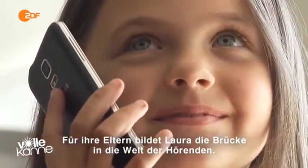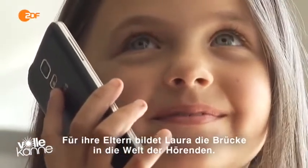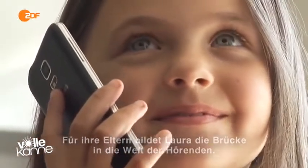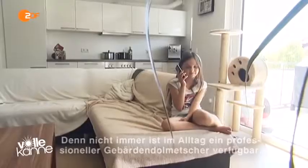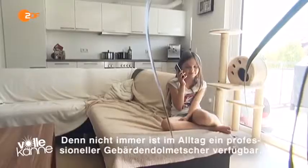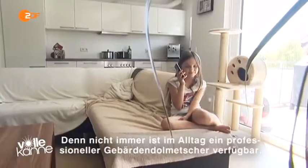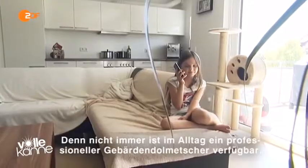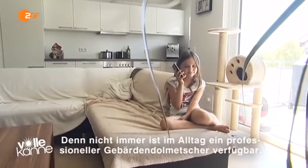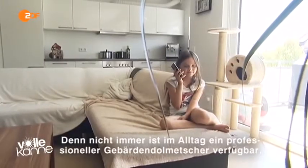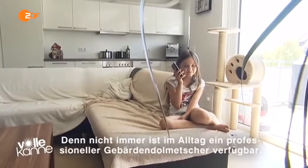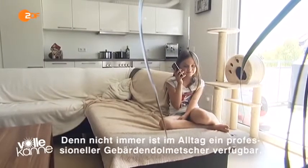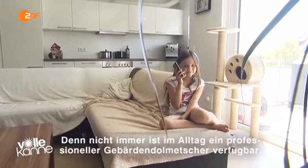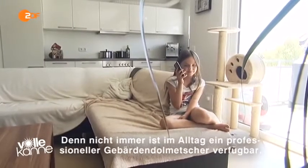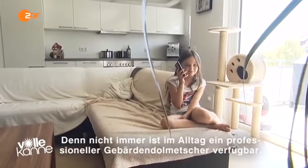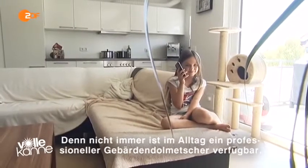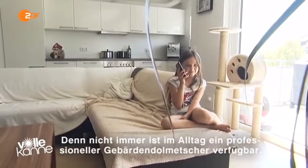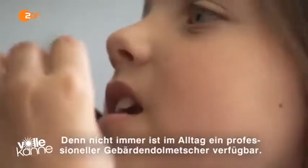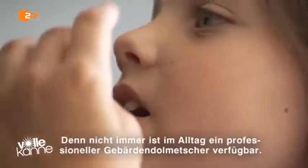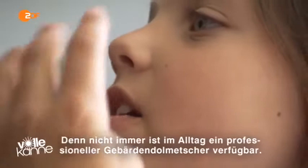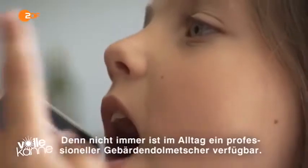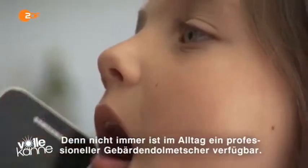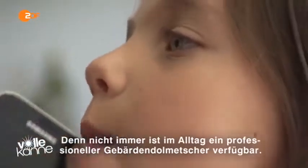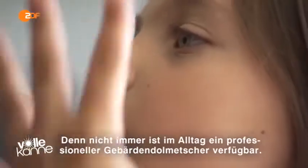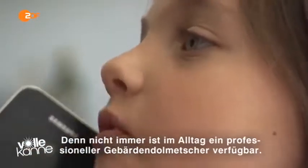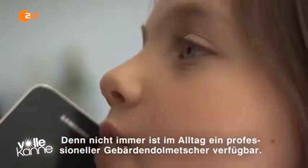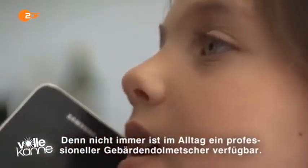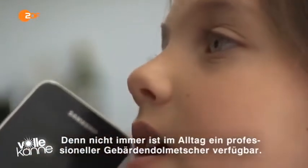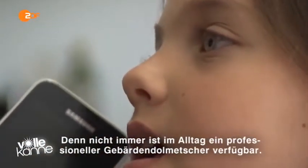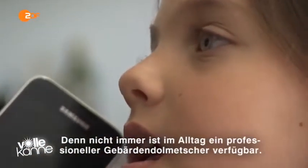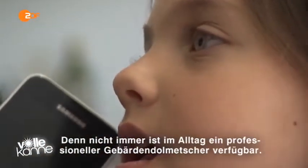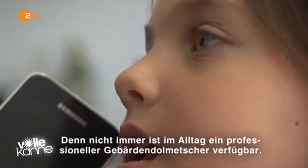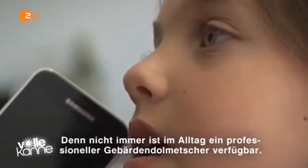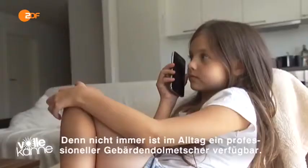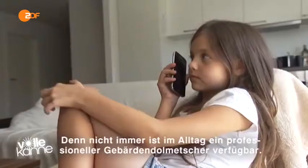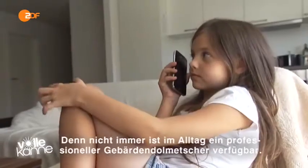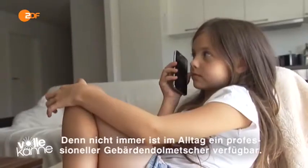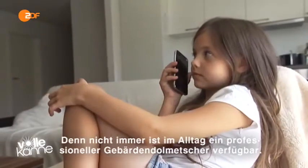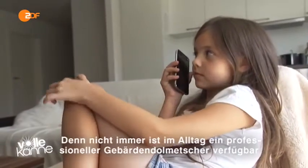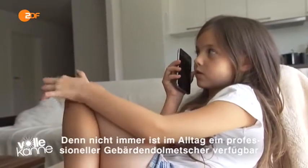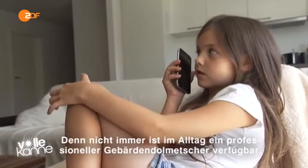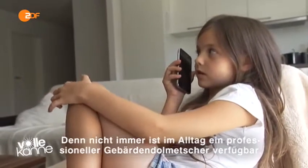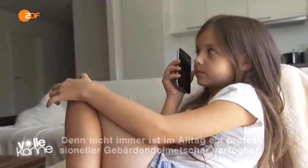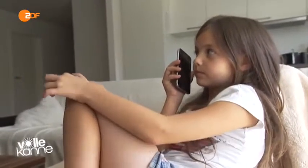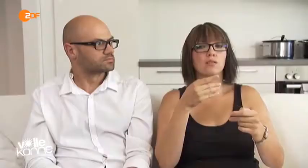Hörenden. Denn nicht immer ist im Alltag ein professioneller Gebärdendolmetscher verfügbar. Okay.